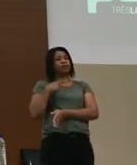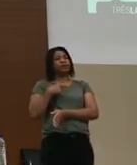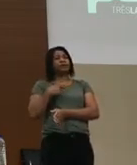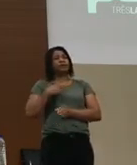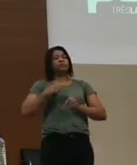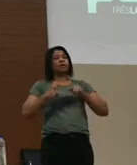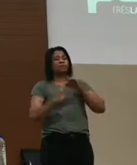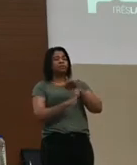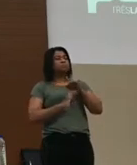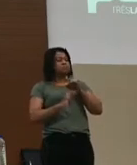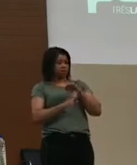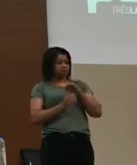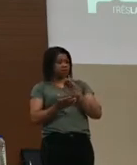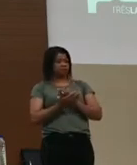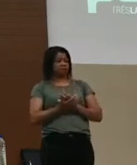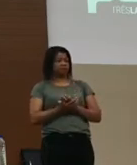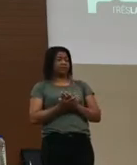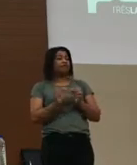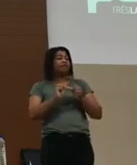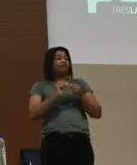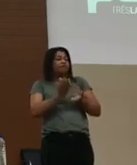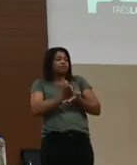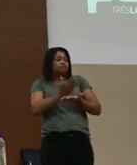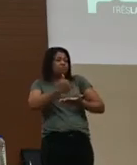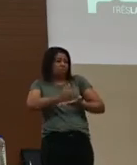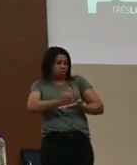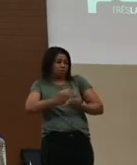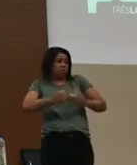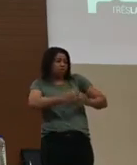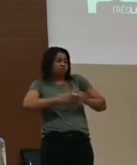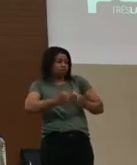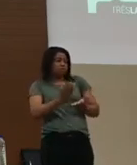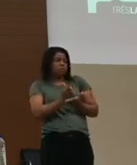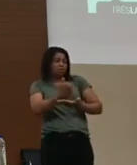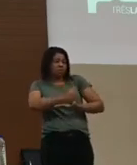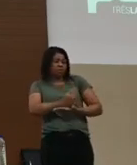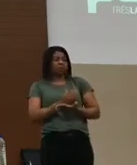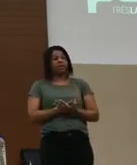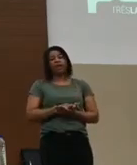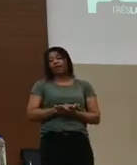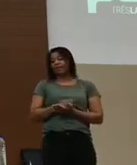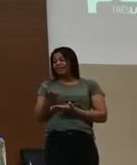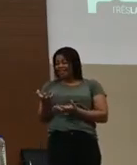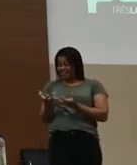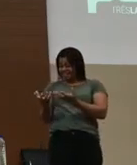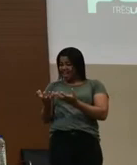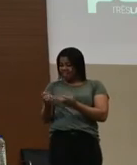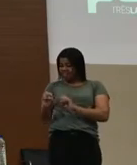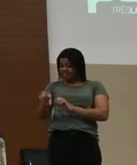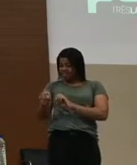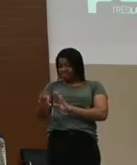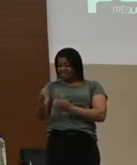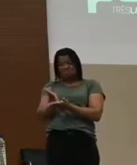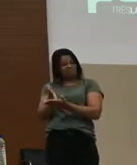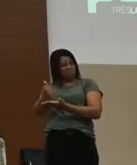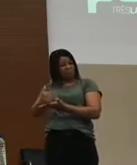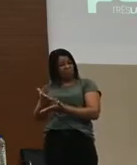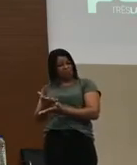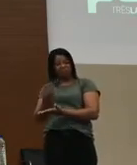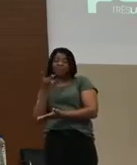caseiro. Ele falou o seguinte: olha, você quer receita do meu bolo? Eu te dou. Não tem problema